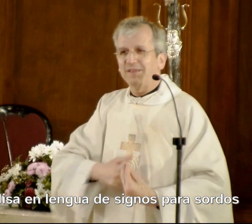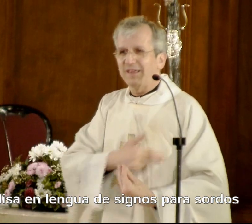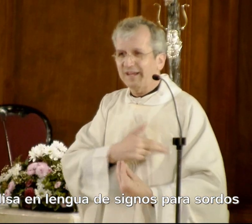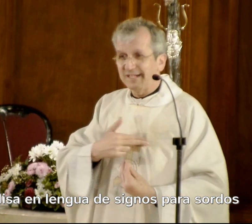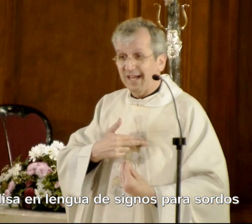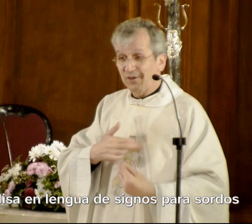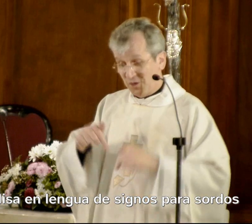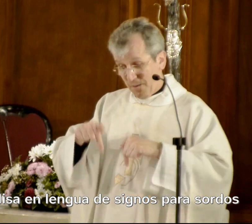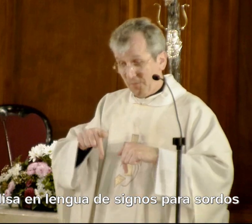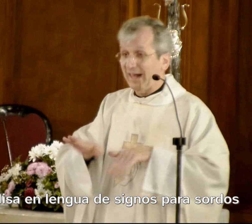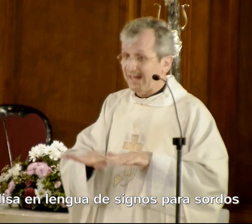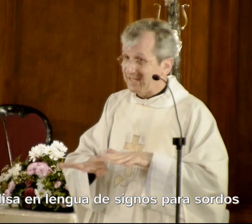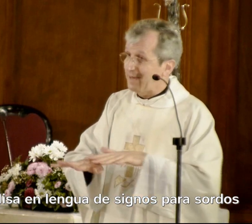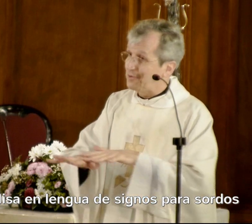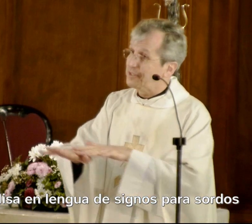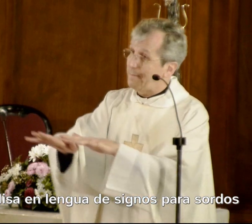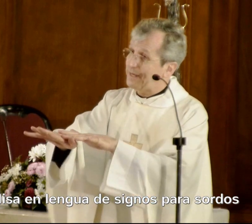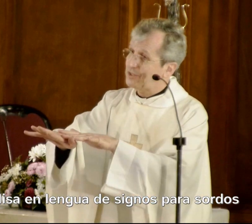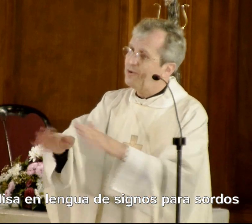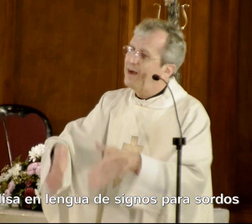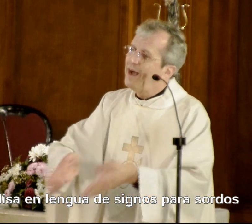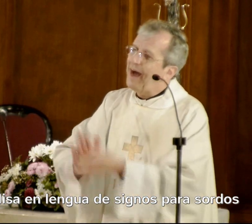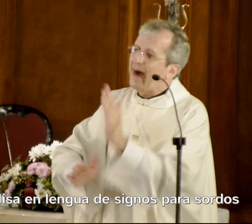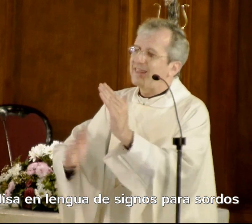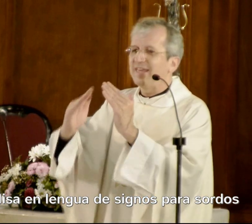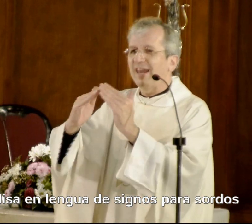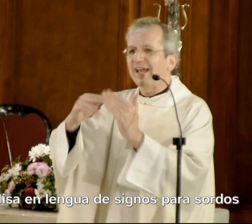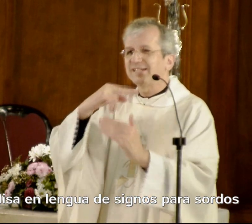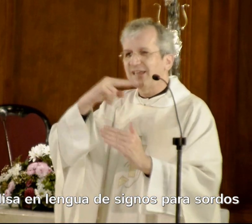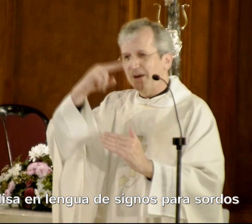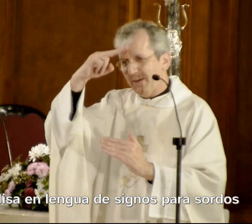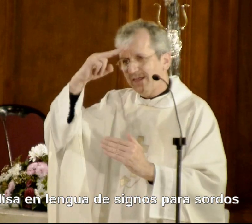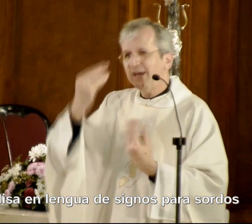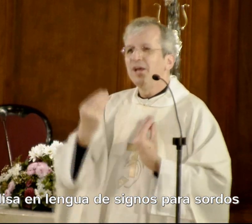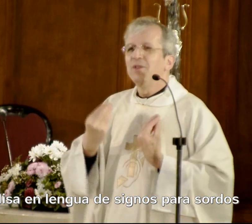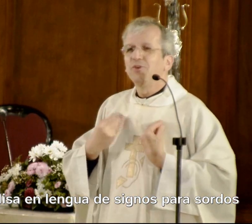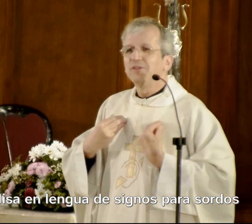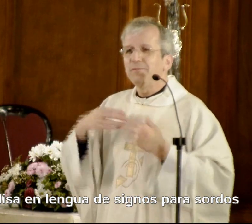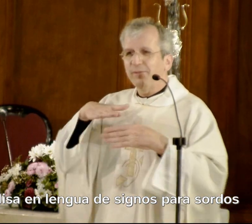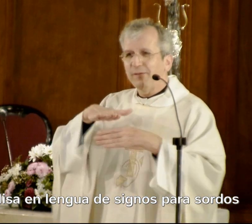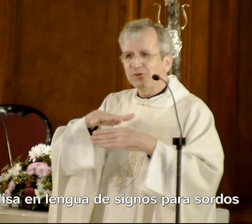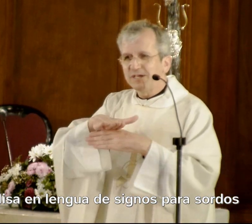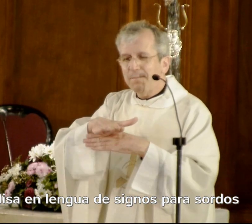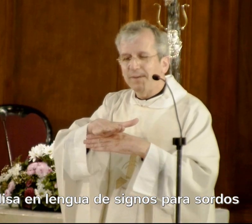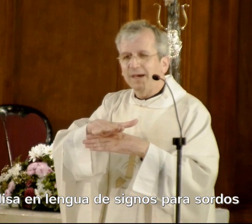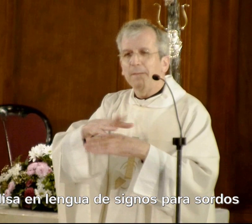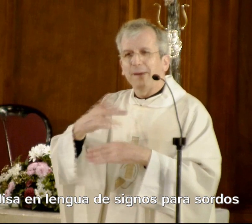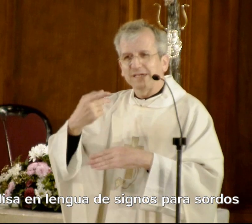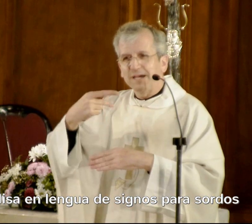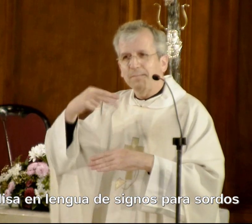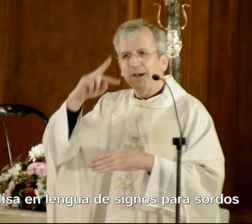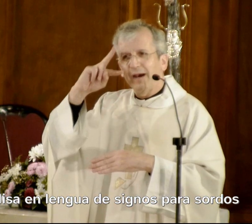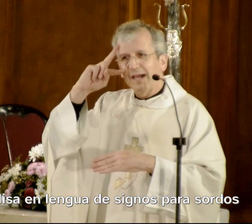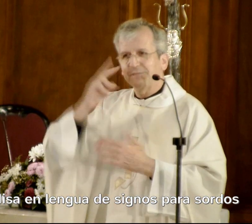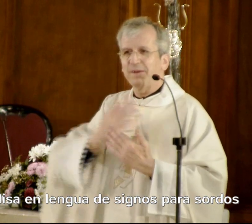de cristianos, porque aquí estamos de paso hacia la casa del Padre, donde viviremos siempre, para siempre, la